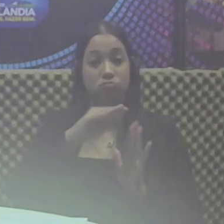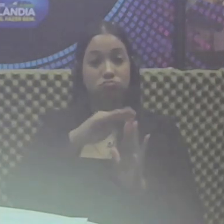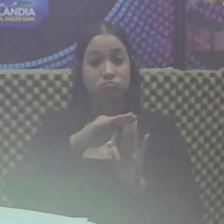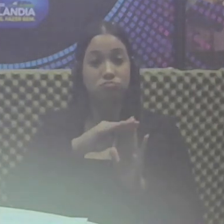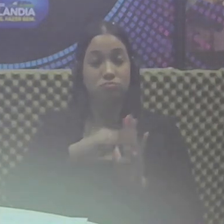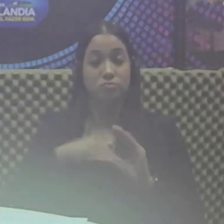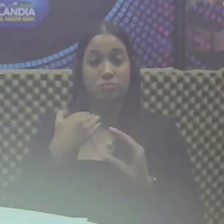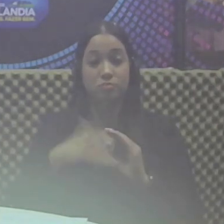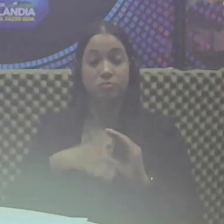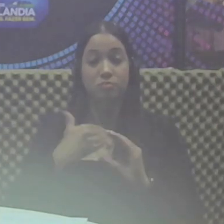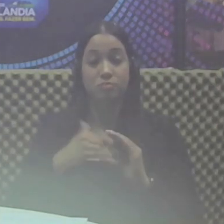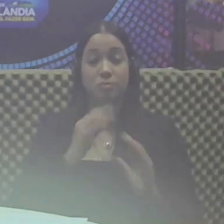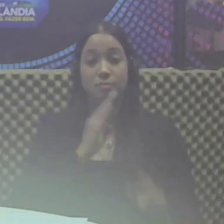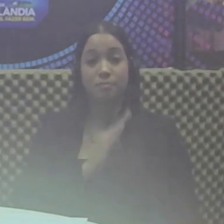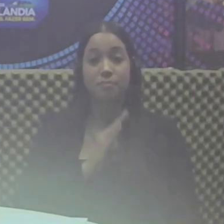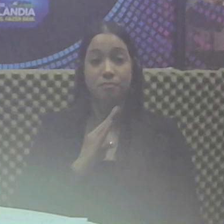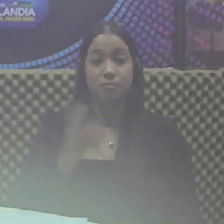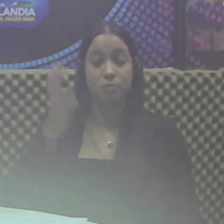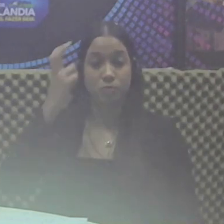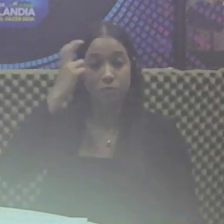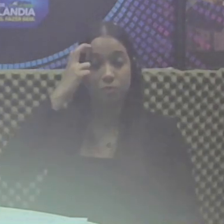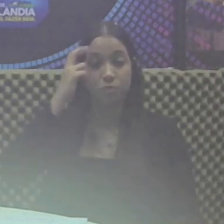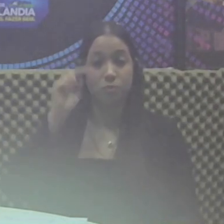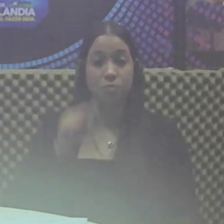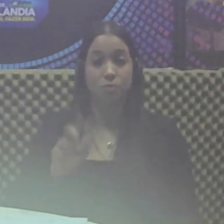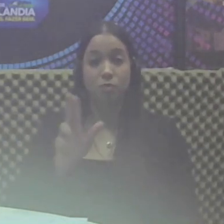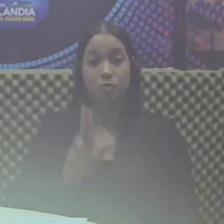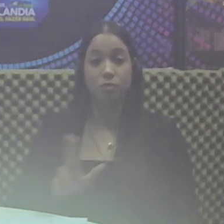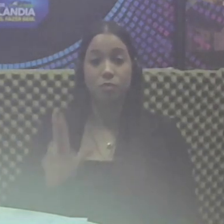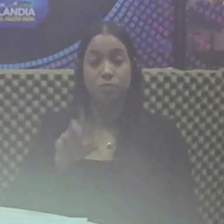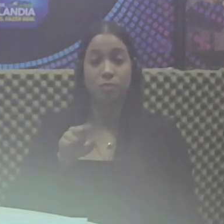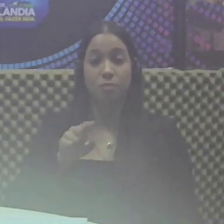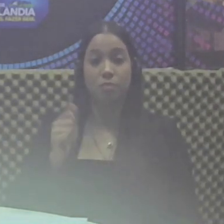e-mail bibliotec cultural.ou